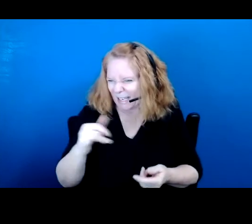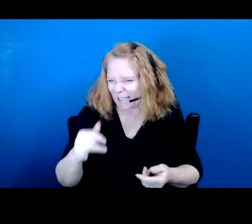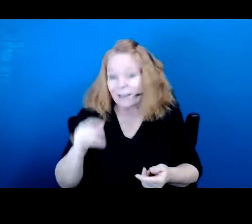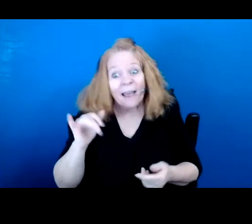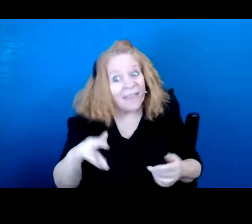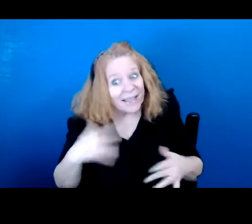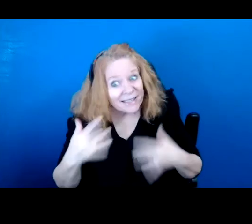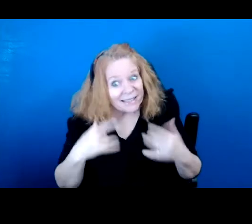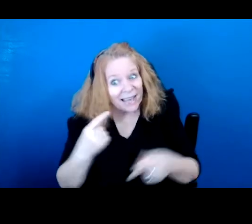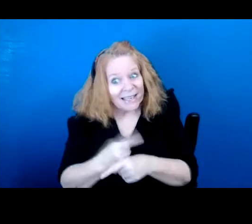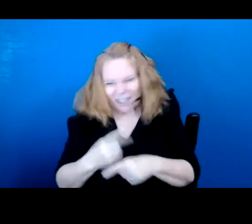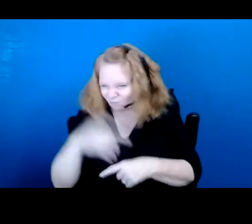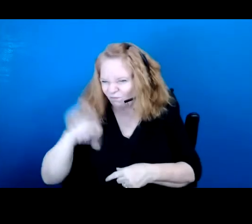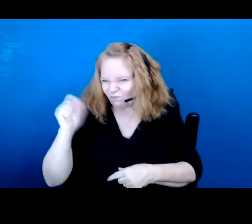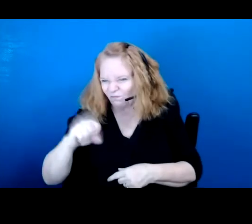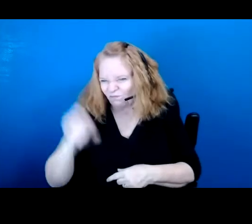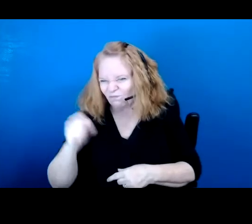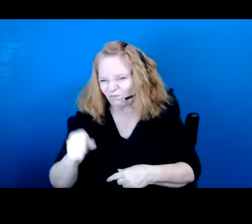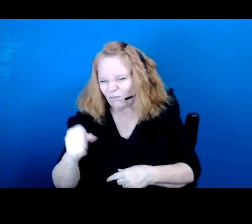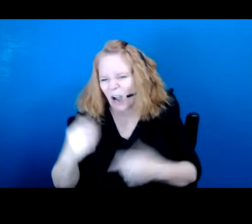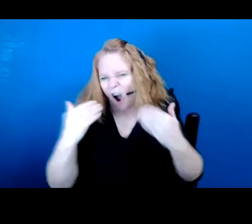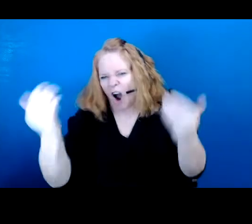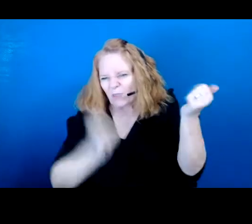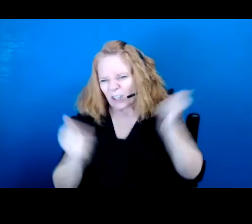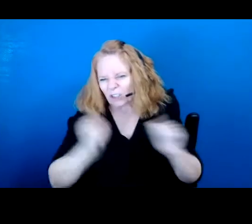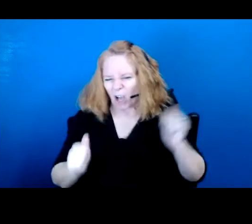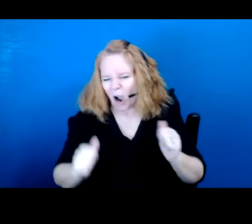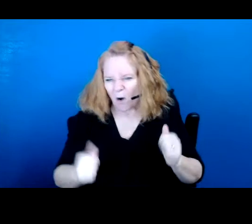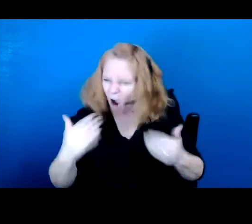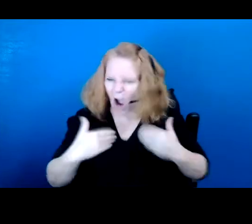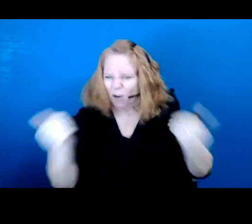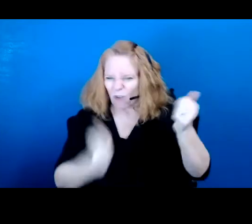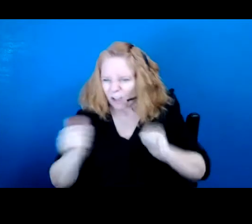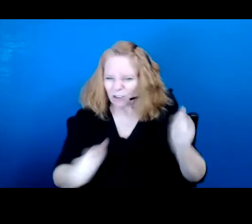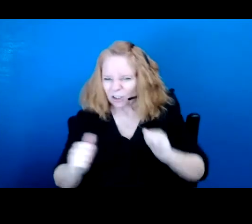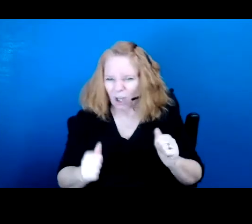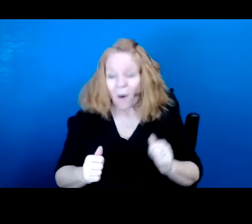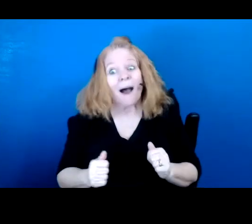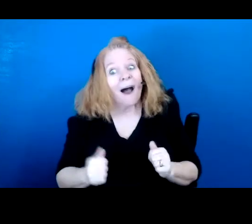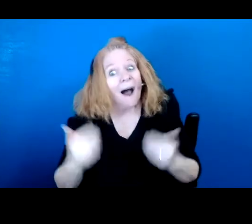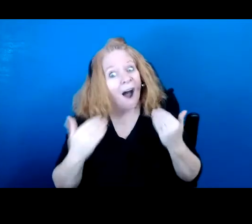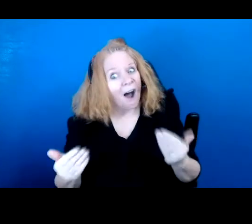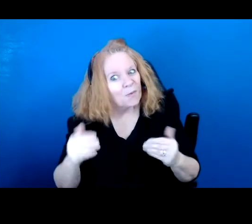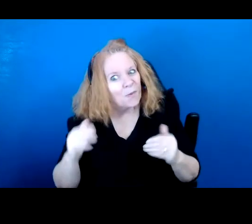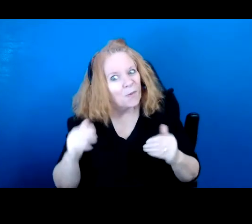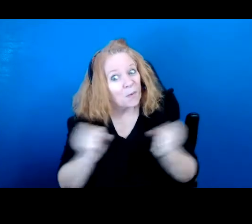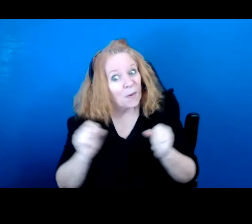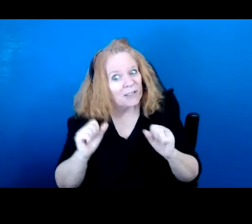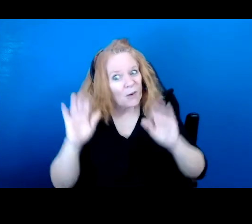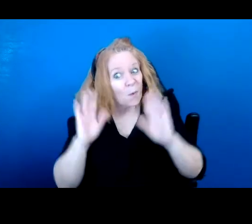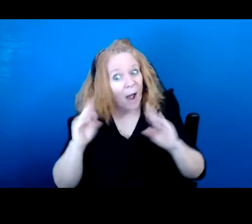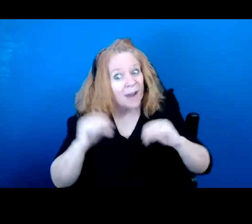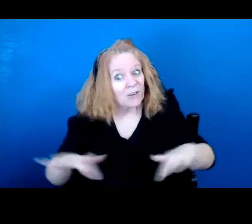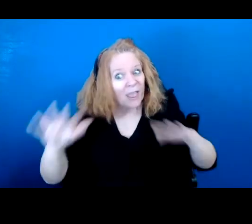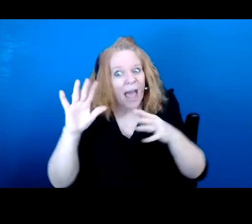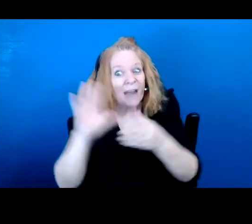sí es increíble muchísimas gracias a todos así que ahora vamos con el espectáculo vamos al